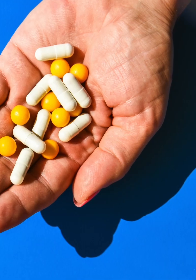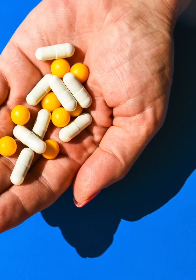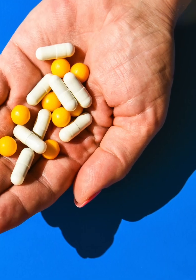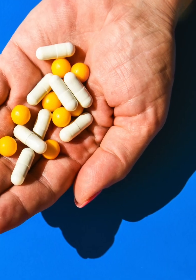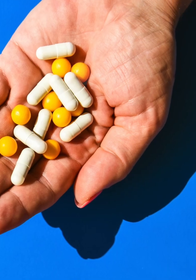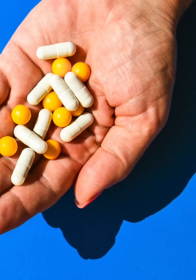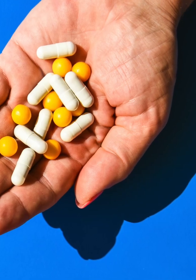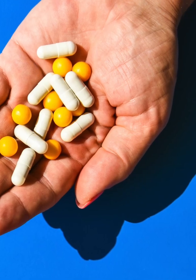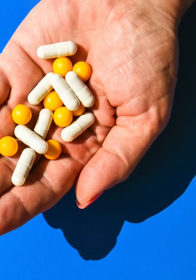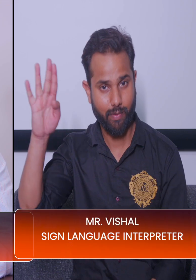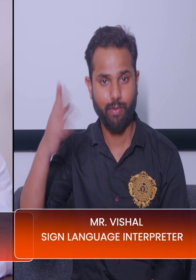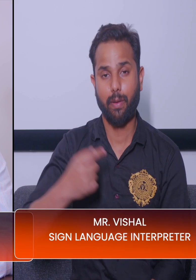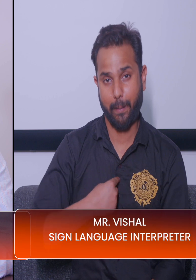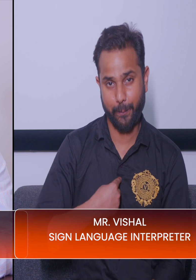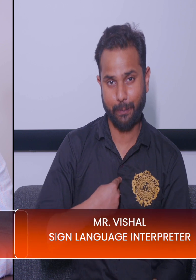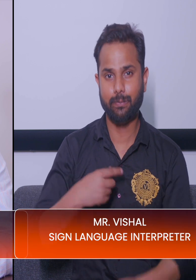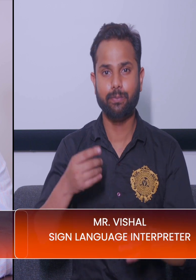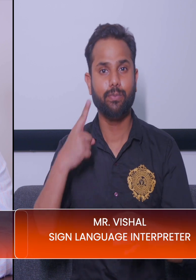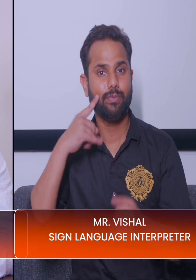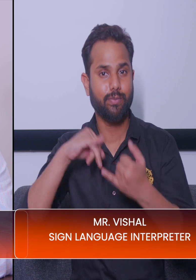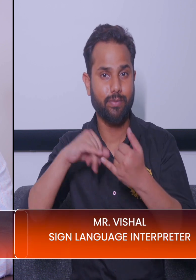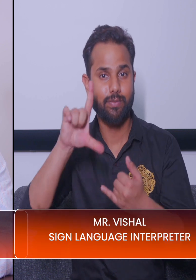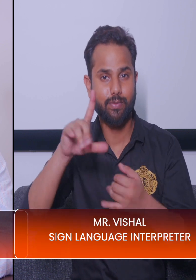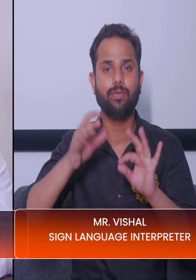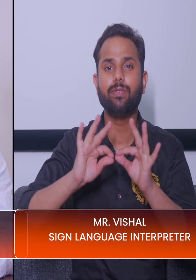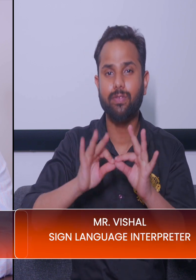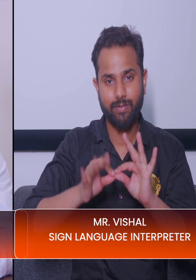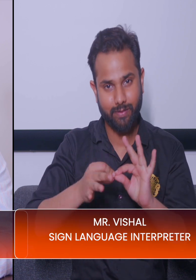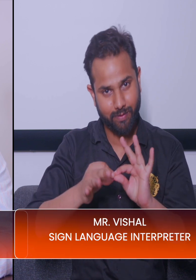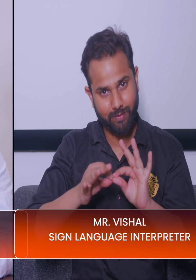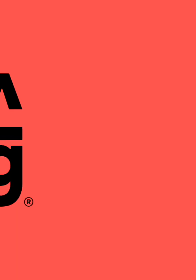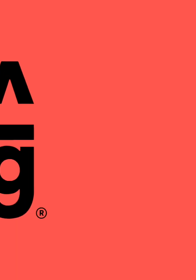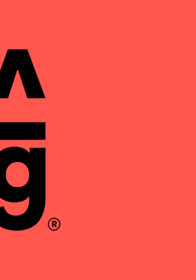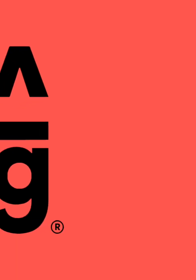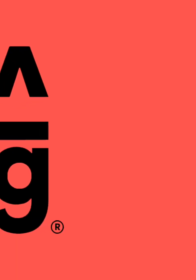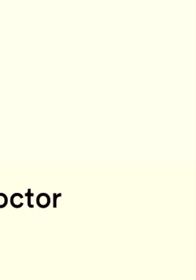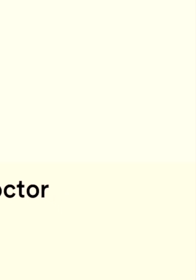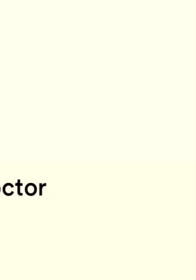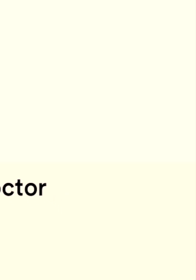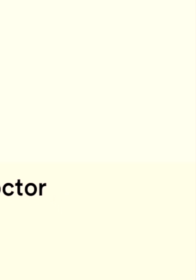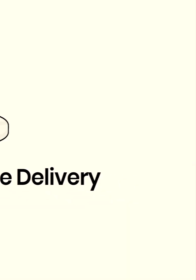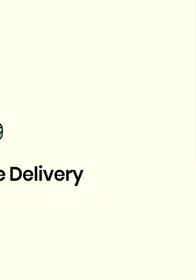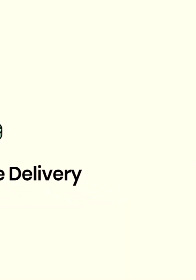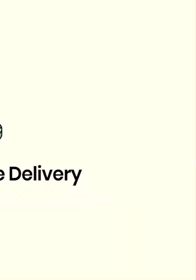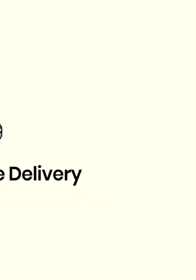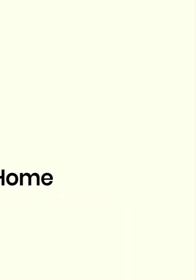क्या ट्रीटमेंट ऑप्शंस अवेलेबल हैं। हाय, मैं डॉक्टर रजत कालरा, कंसल्टेंट गैस्ट्रोएंटरोलॉजिस्ट।